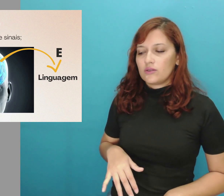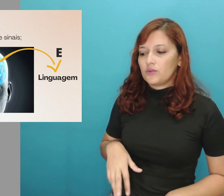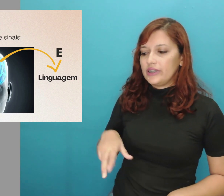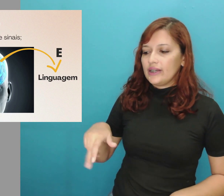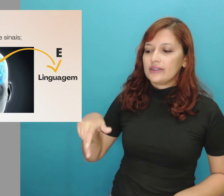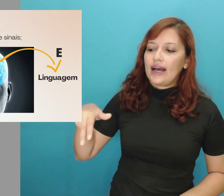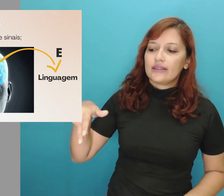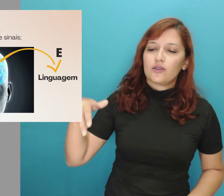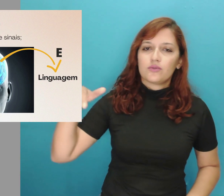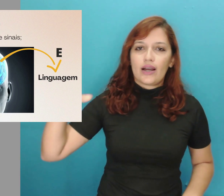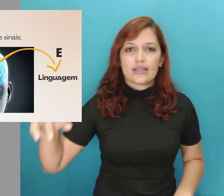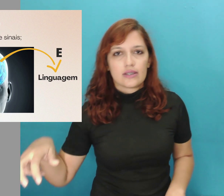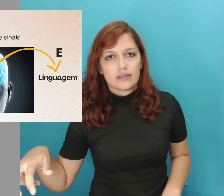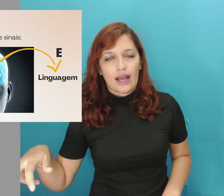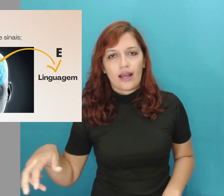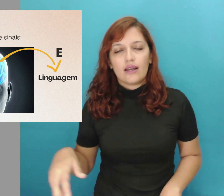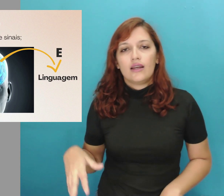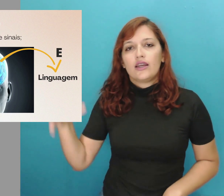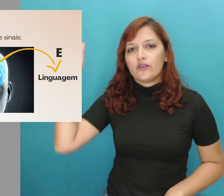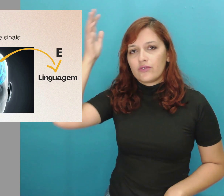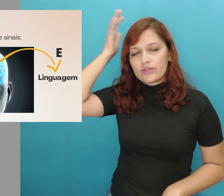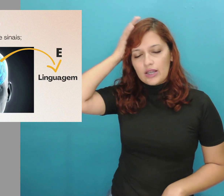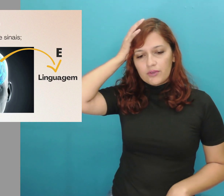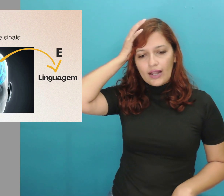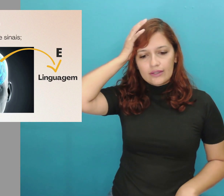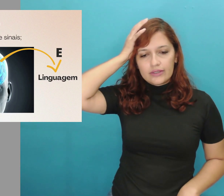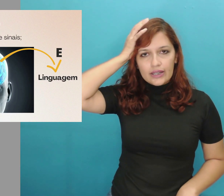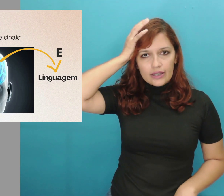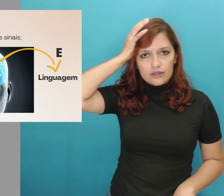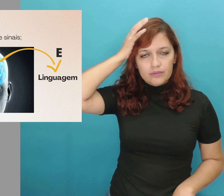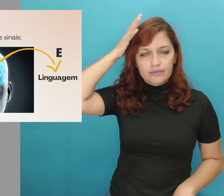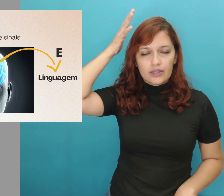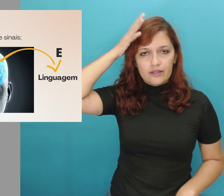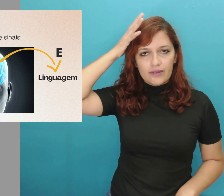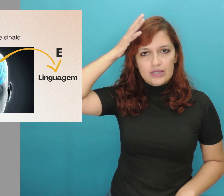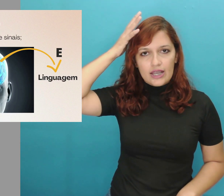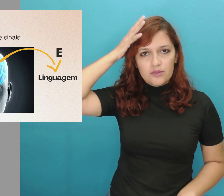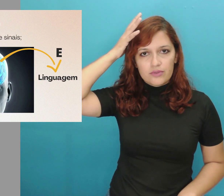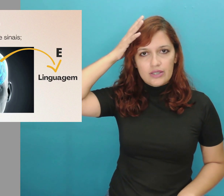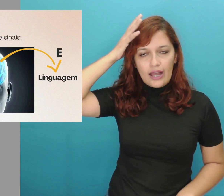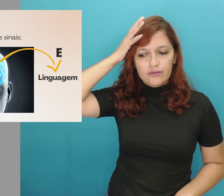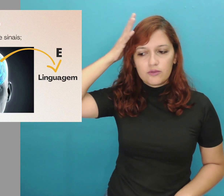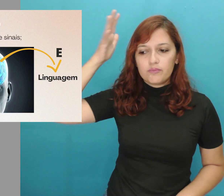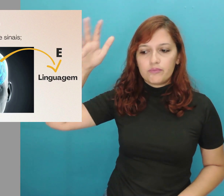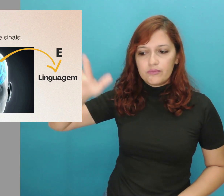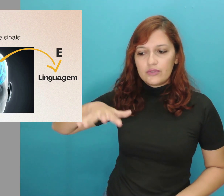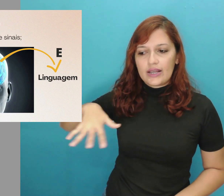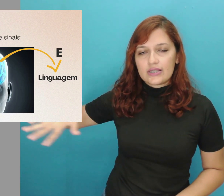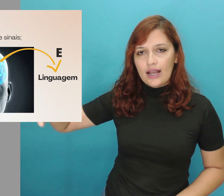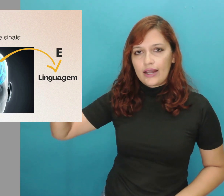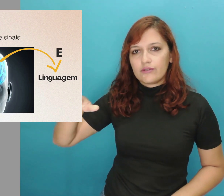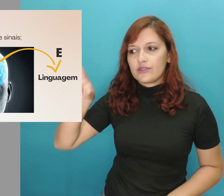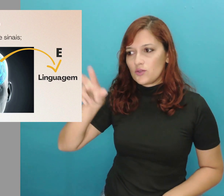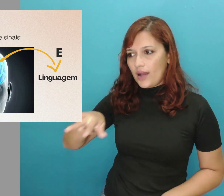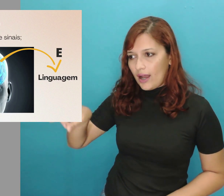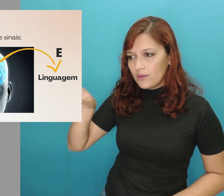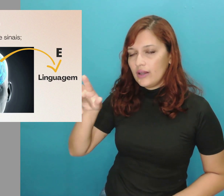ir andar até um lugar e sentar, eu vou usar meu lado direito, que ele vai ser responsável por essa área visual